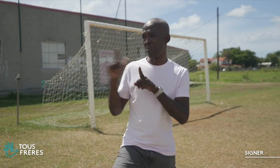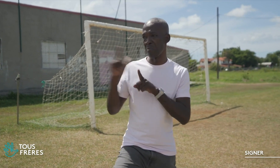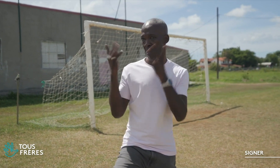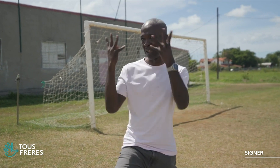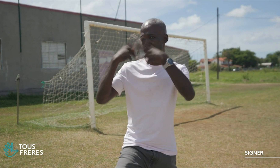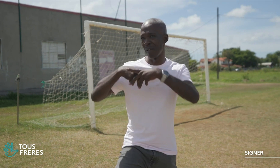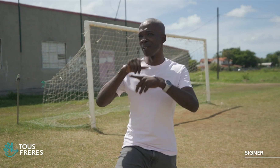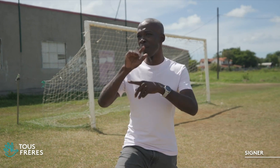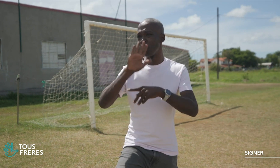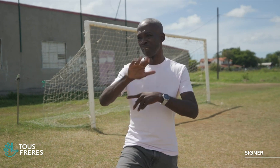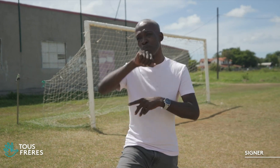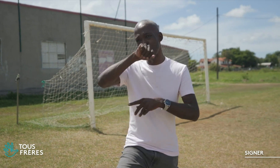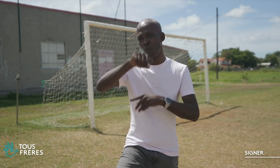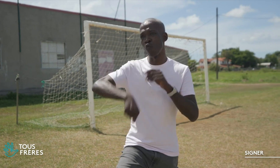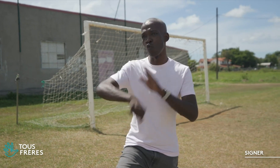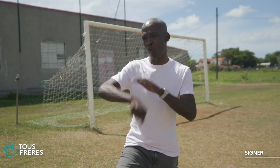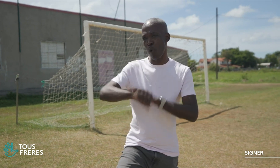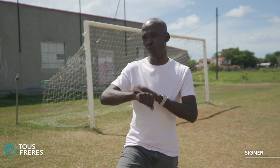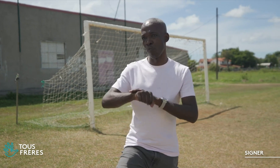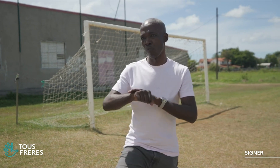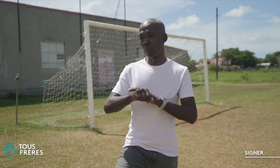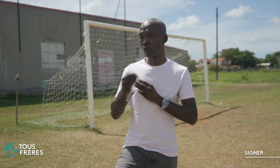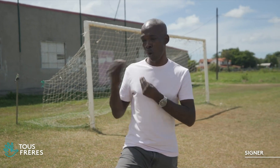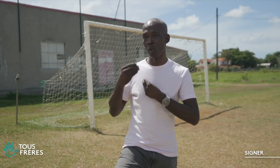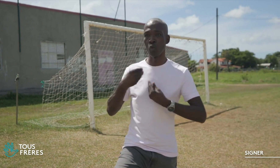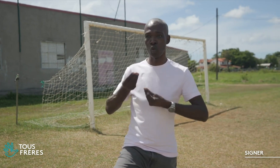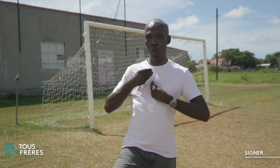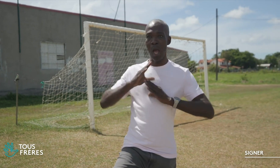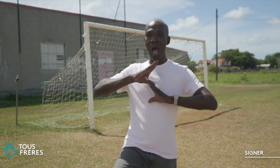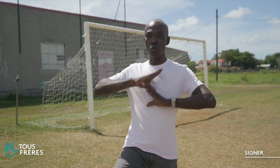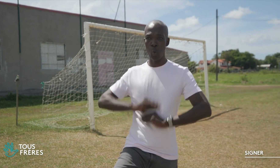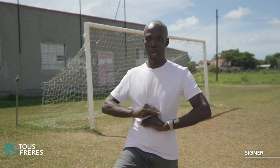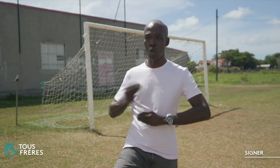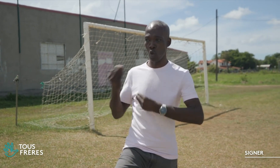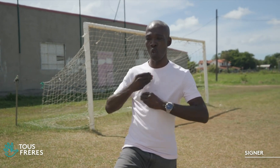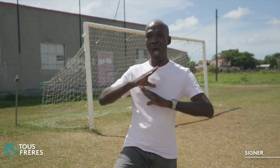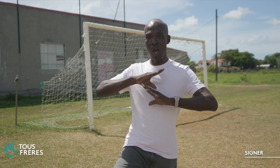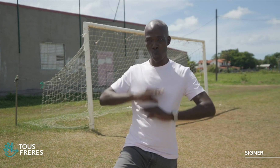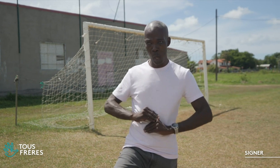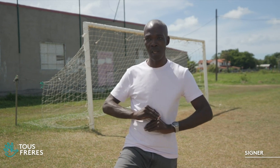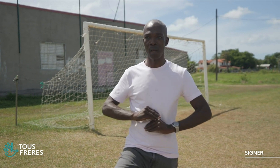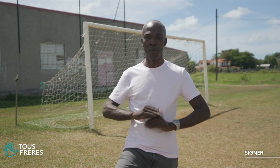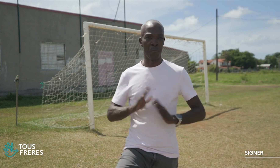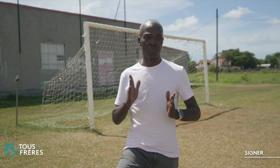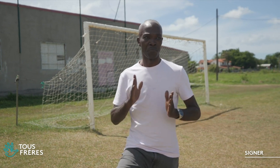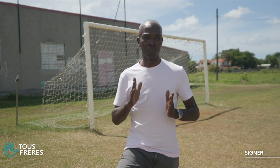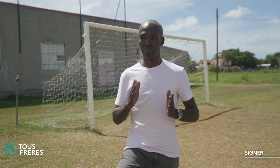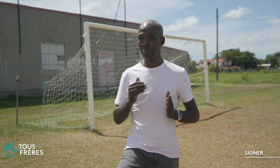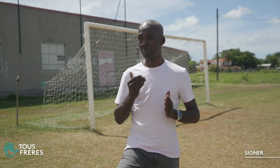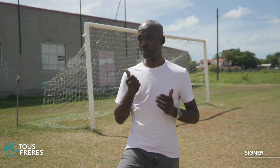est entraîneur de foot et quand il y a des consignes à transmettre, il me rassure et aussi il m'accompagne